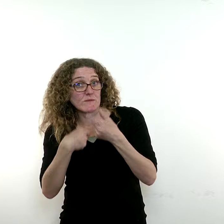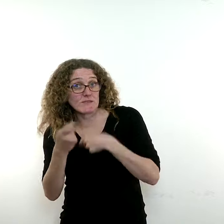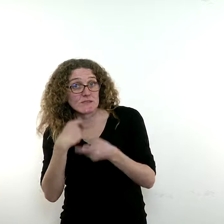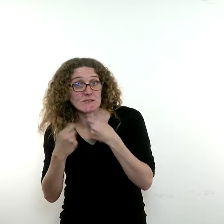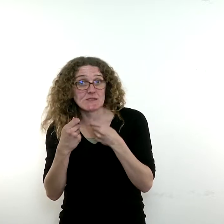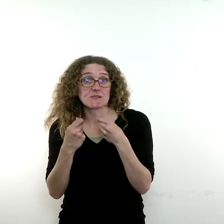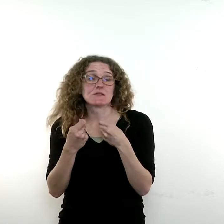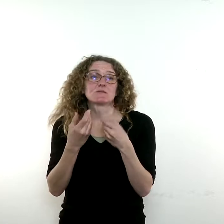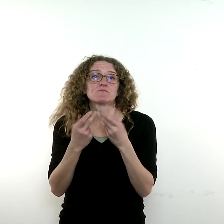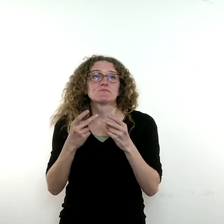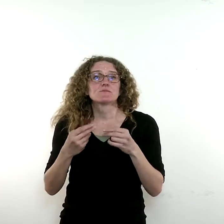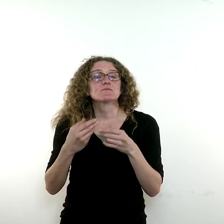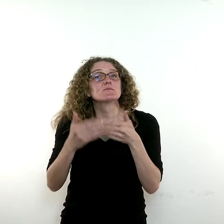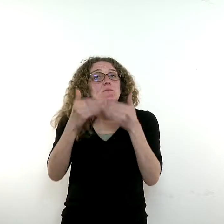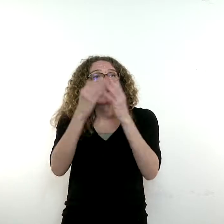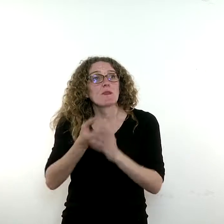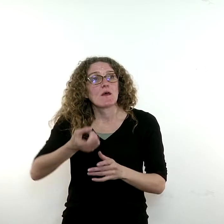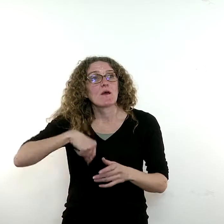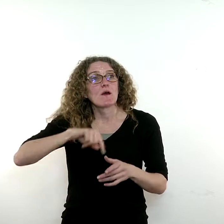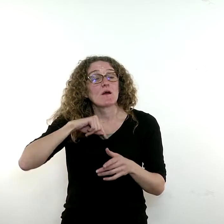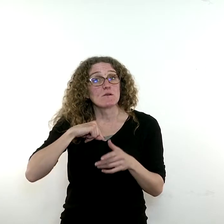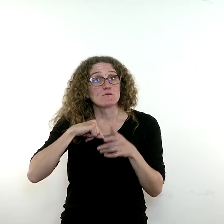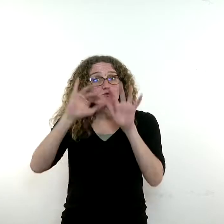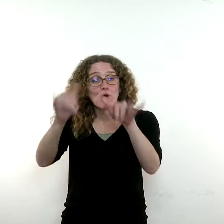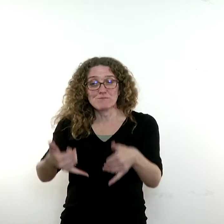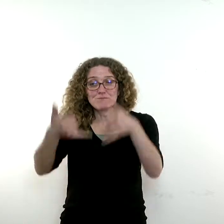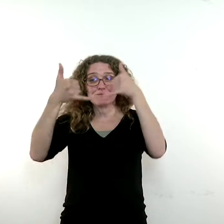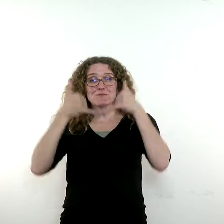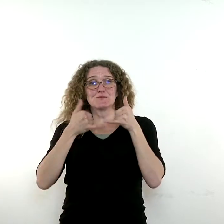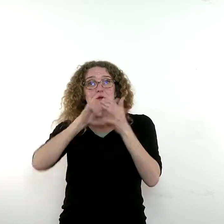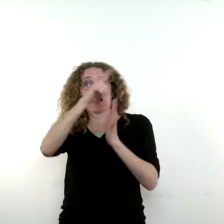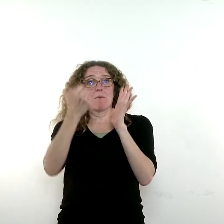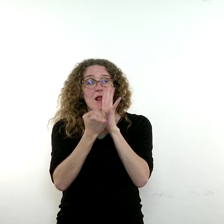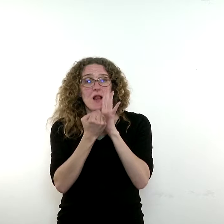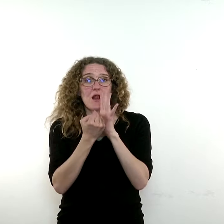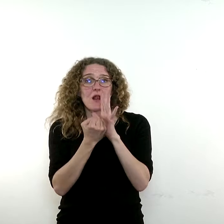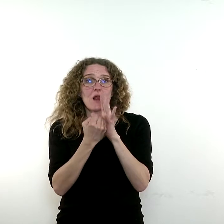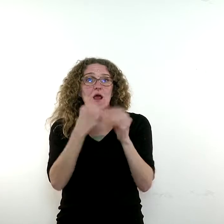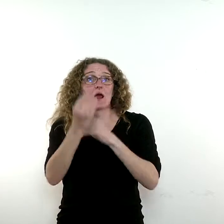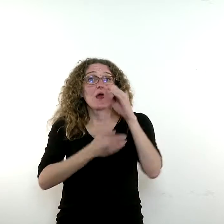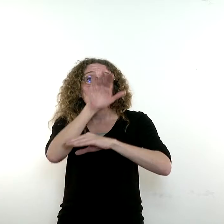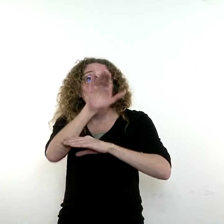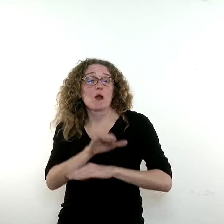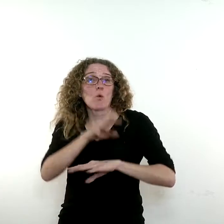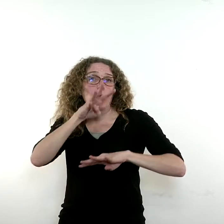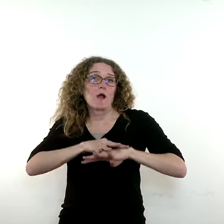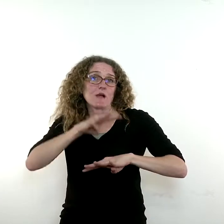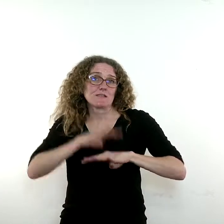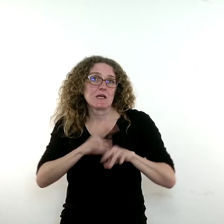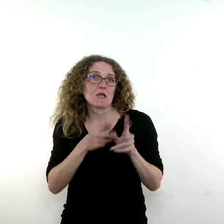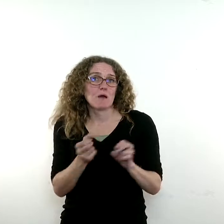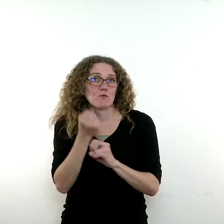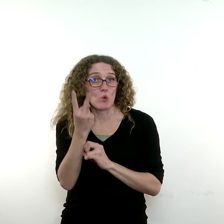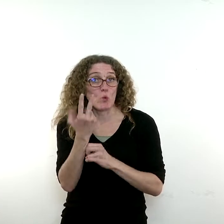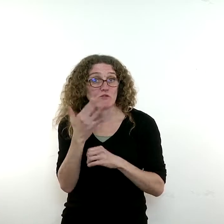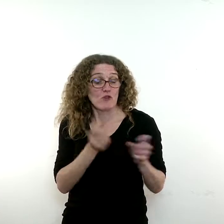avons reçu le label Écoquartier de l'étape 2. Il faut que vous sachiez qu'il y a eu d'abord le label étape 1,